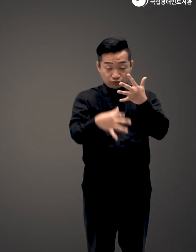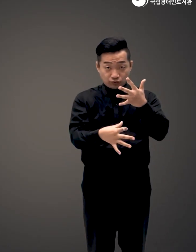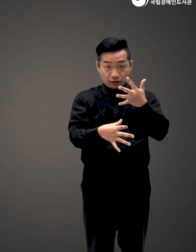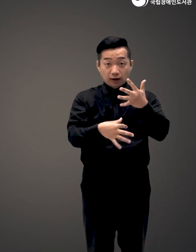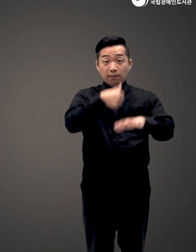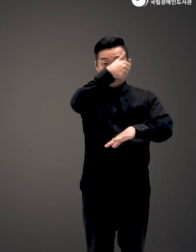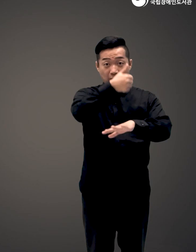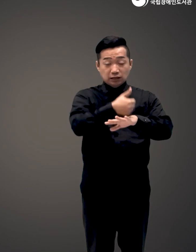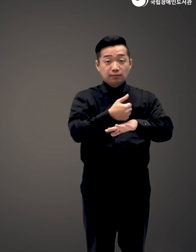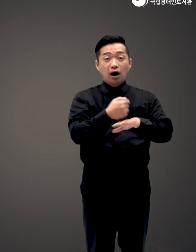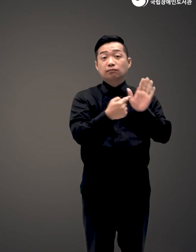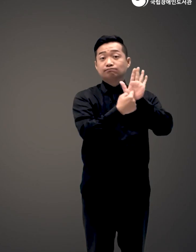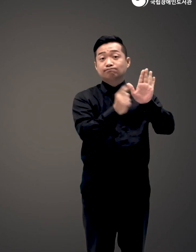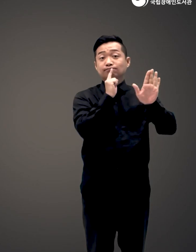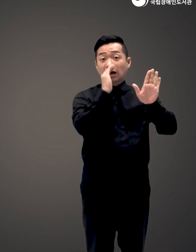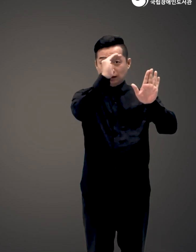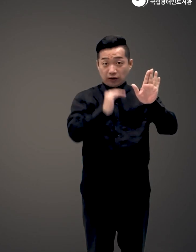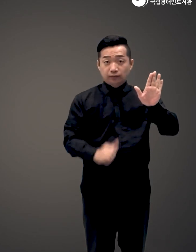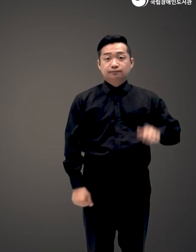시즌3 최종화 중.